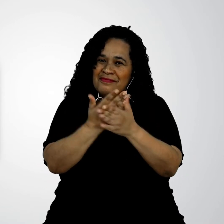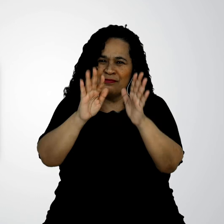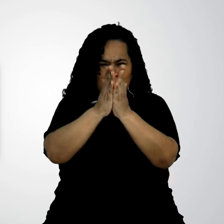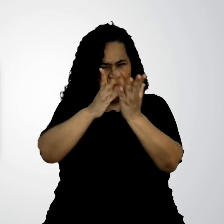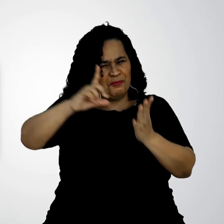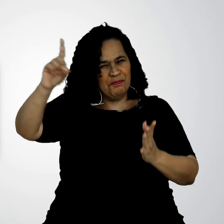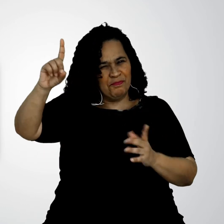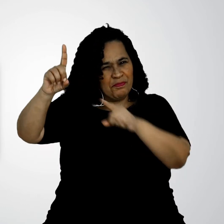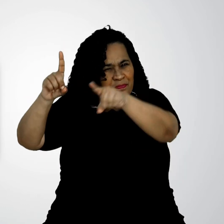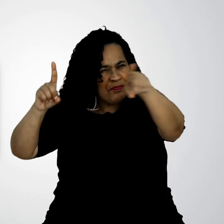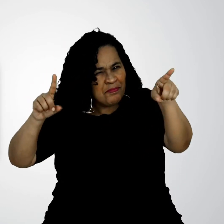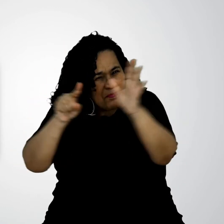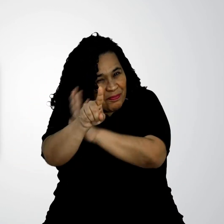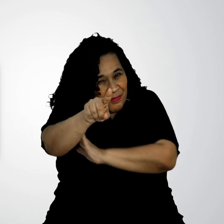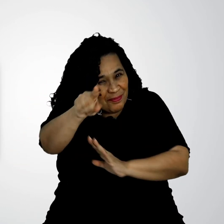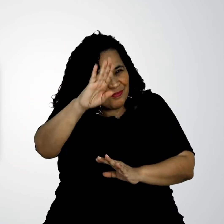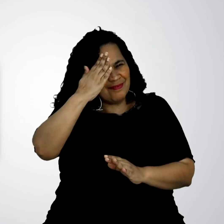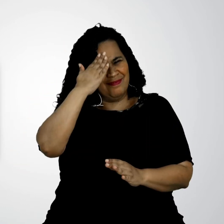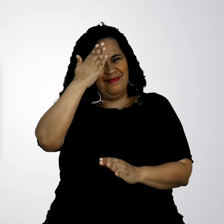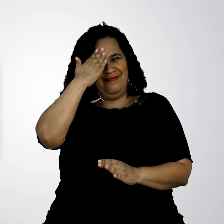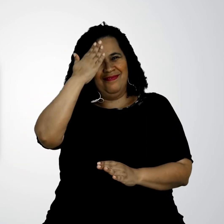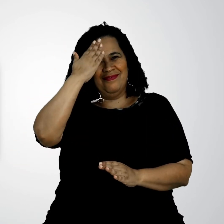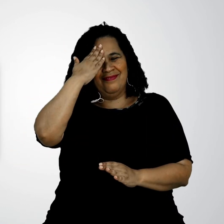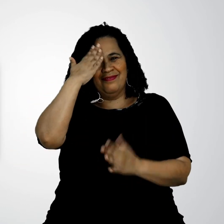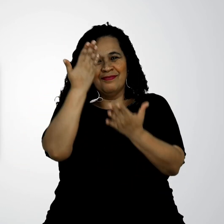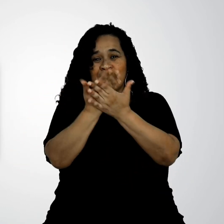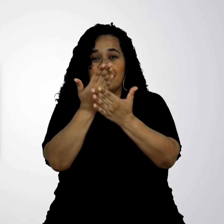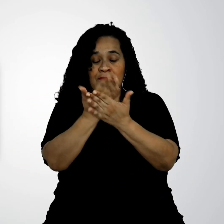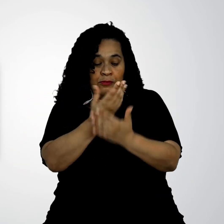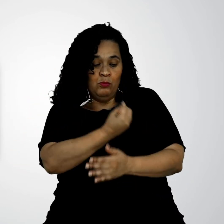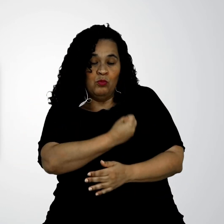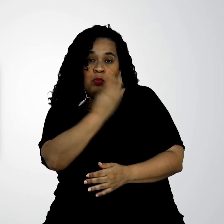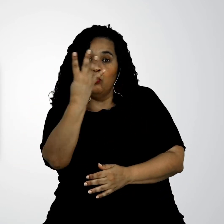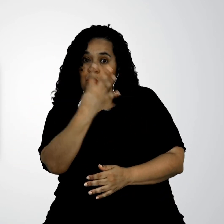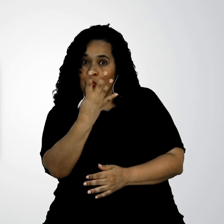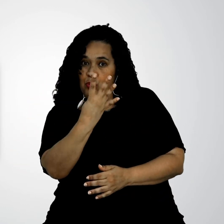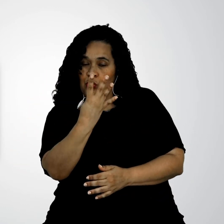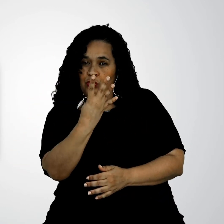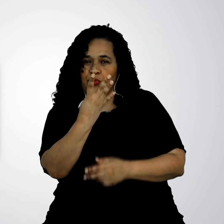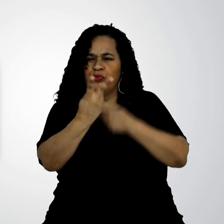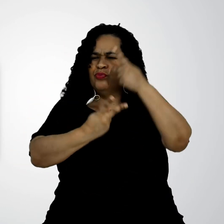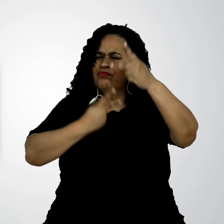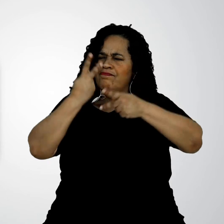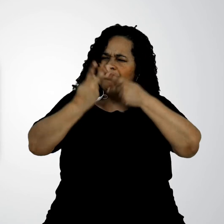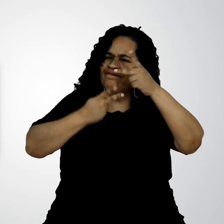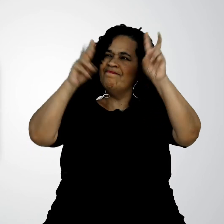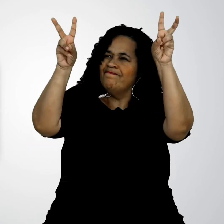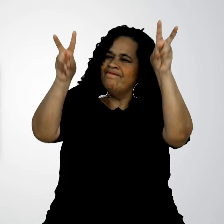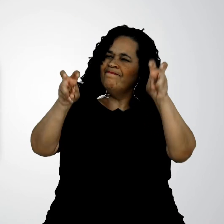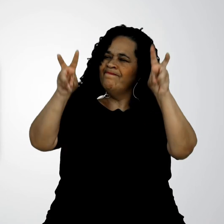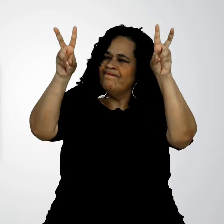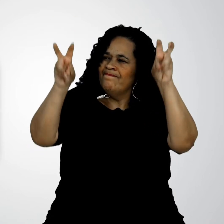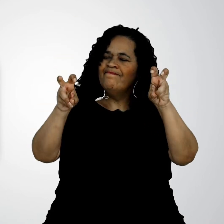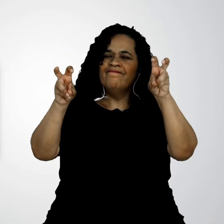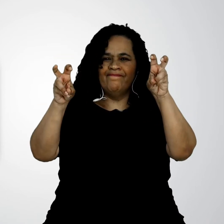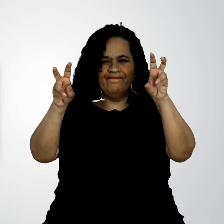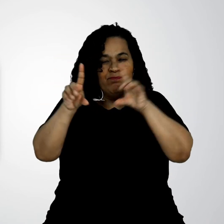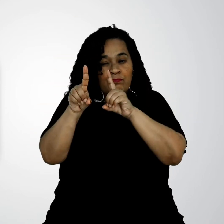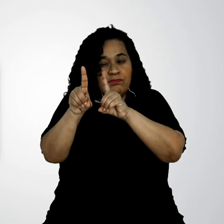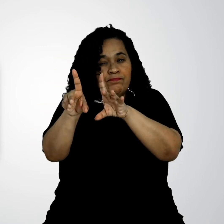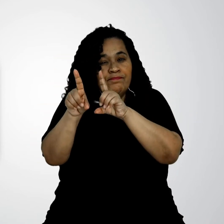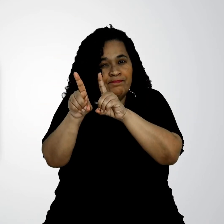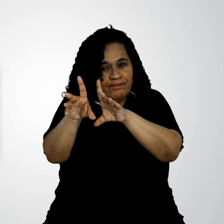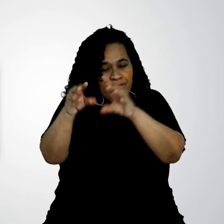está compreendendo? Nós estamos na nossa lição de número 4, estamos falando sobre essa teologia, essa doutrina